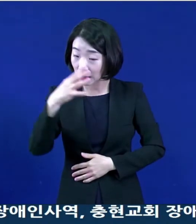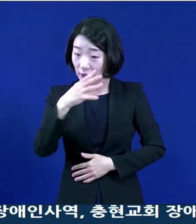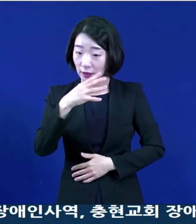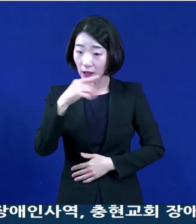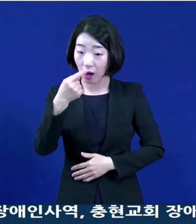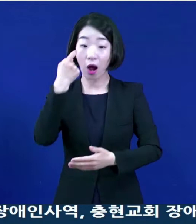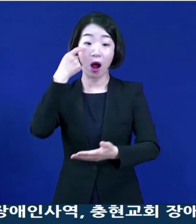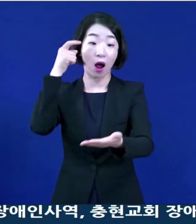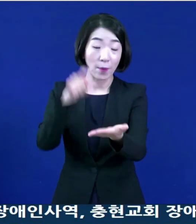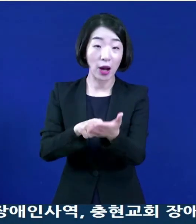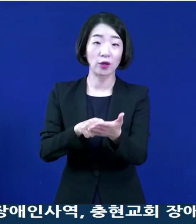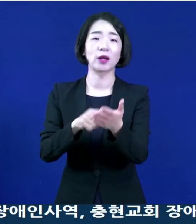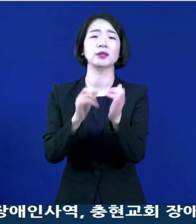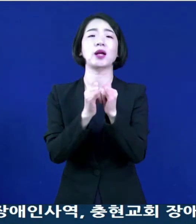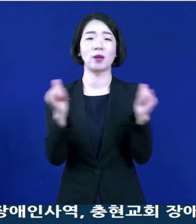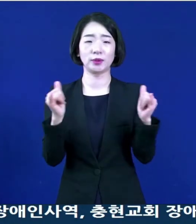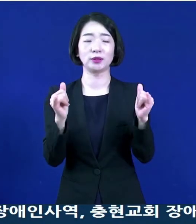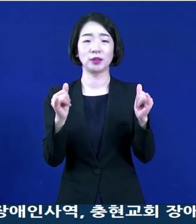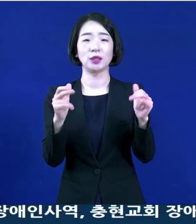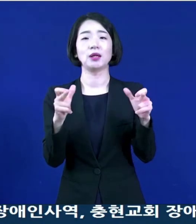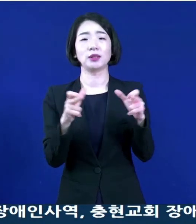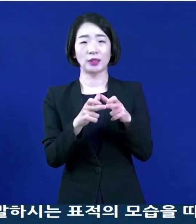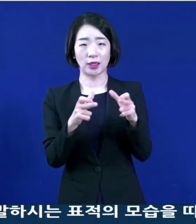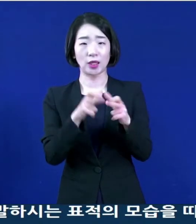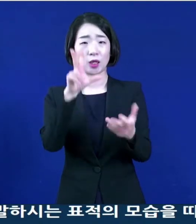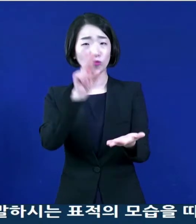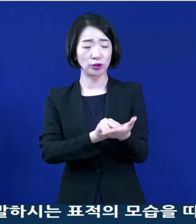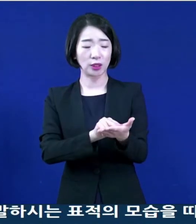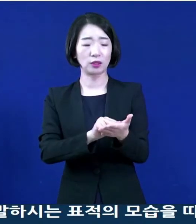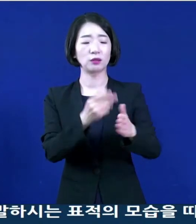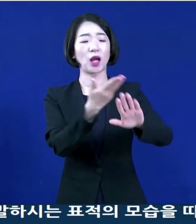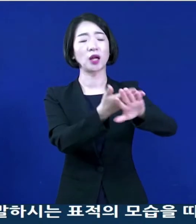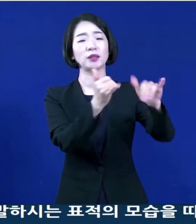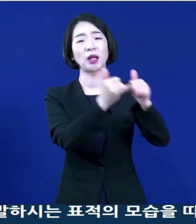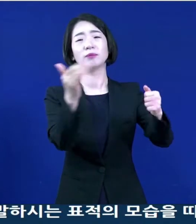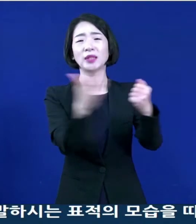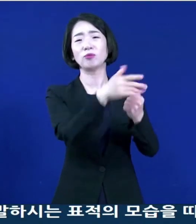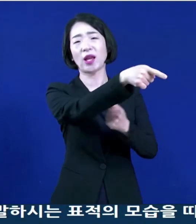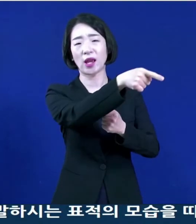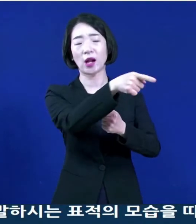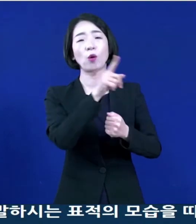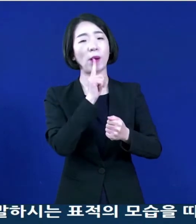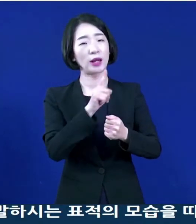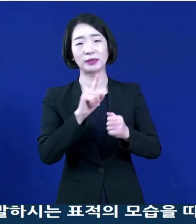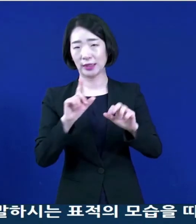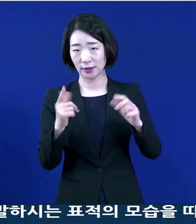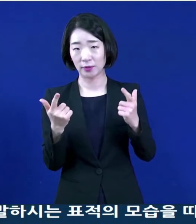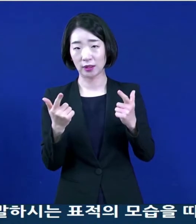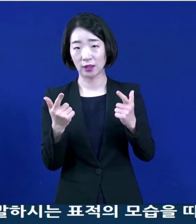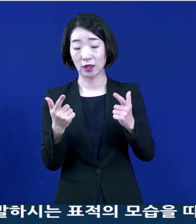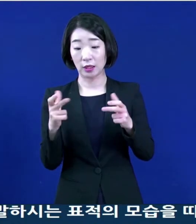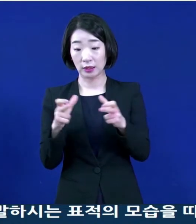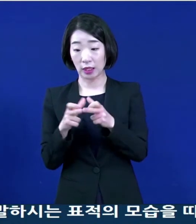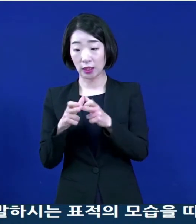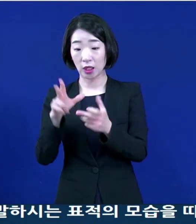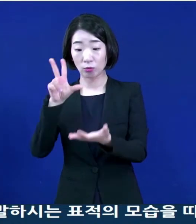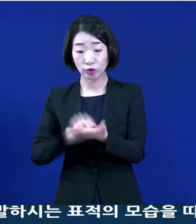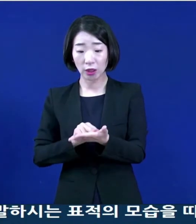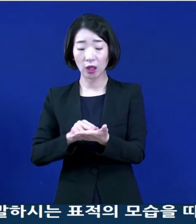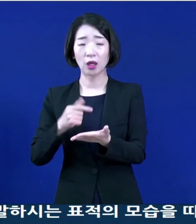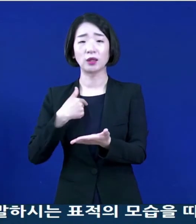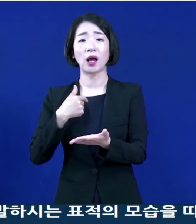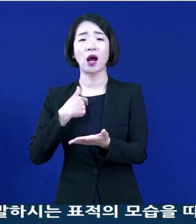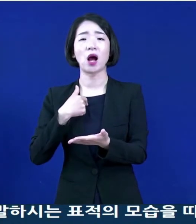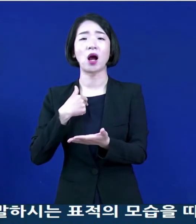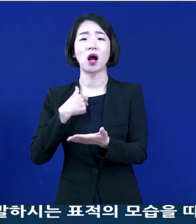사람들은 장애의 문제를 남의 문제로 보지 않는다는 겁니다. 장애 문제를 나의 문제로 본다는